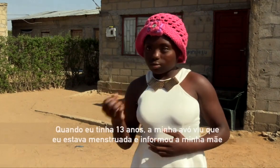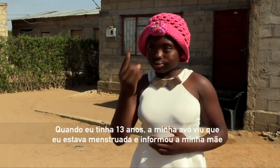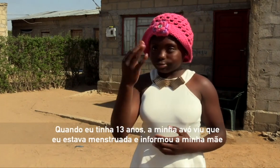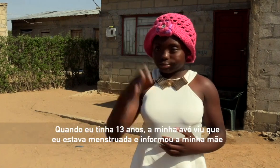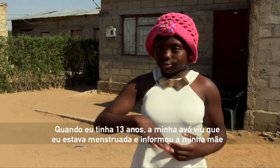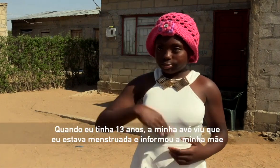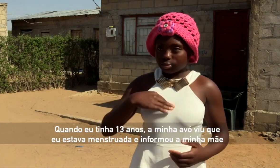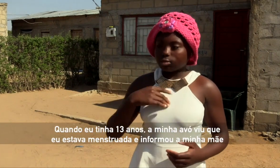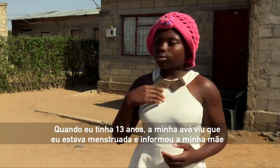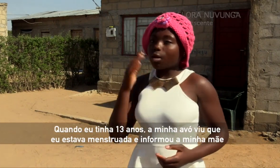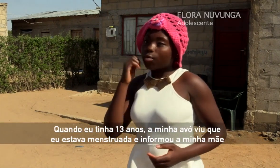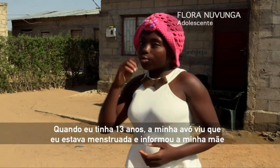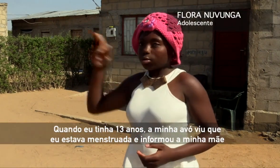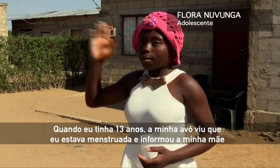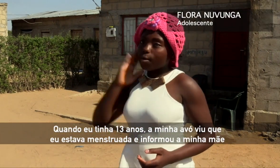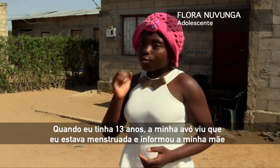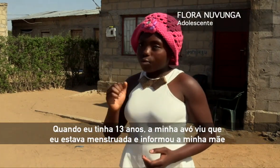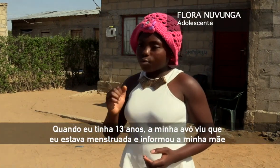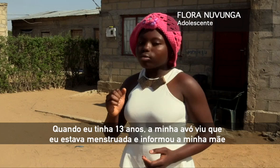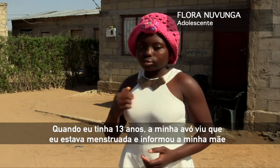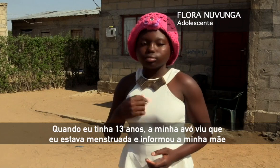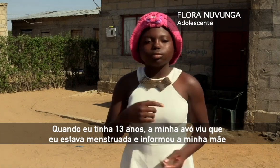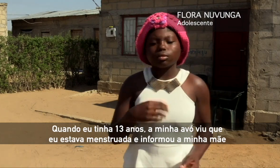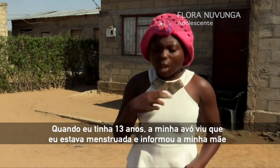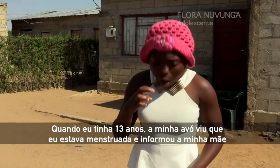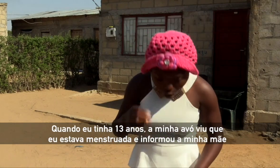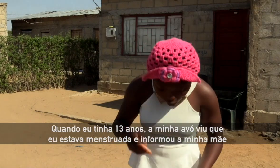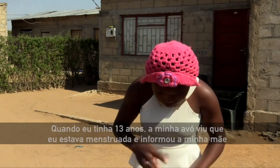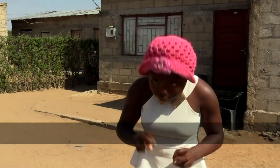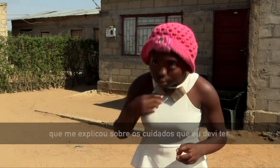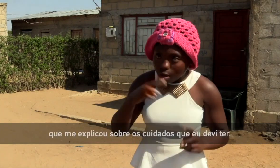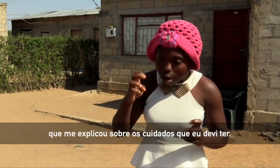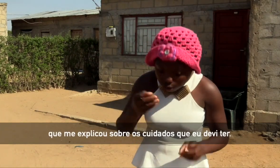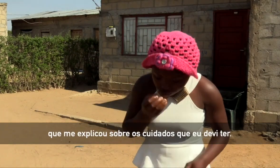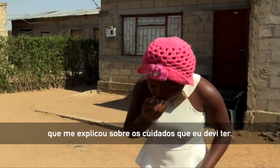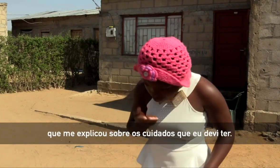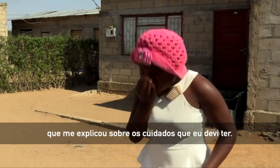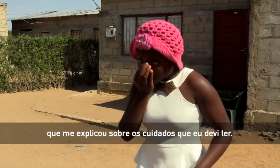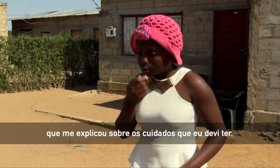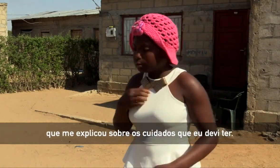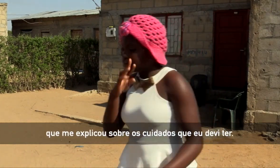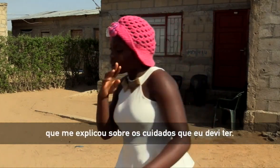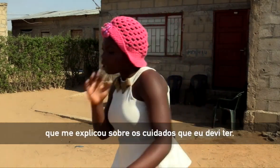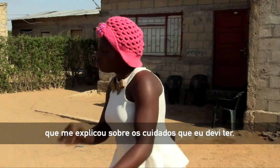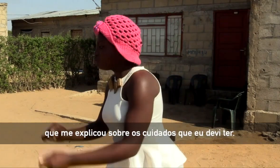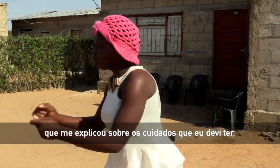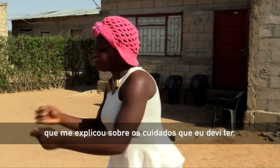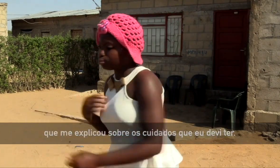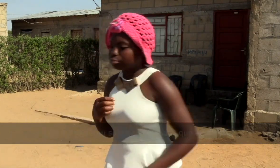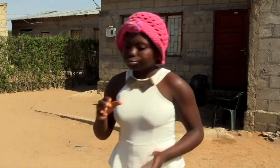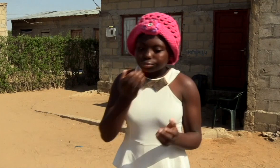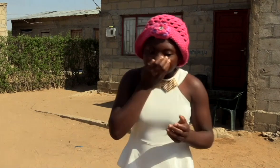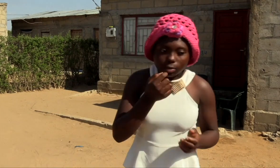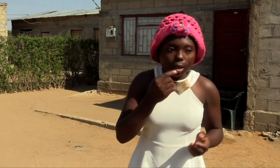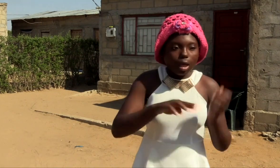Quando eu tinha 13 anos, a minha avó viu que eu estava menstruada e informou a minha mãe que eu me explicou sobre os cuidados que devia